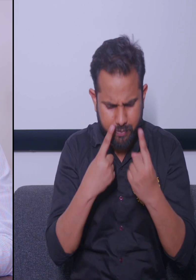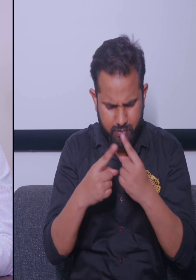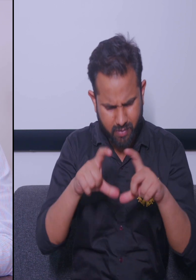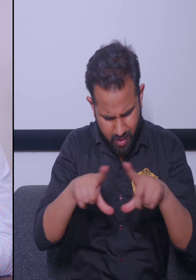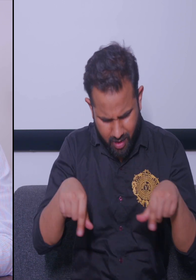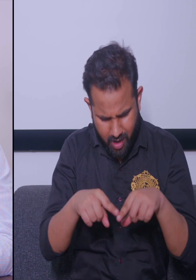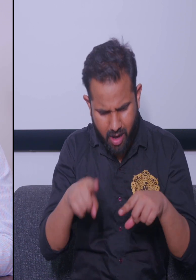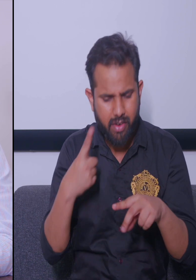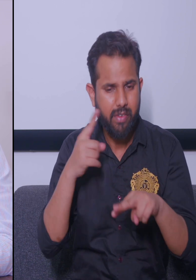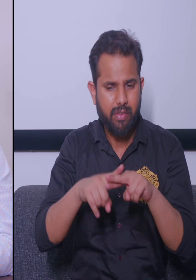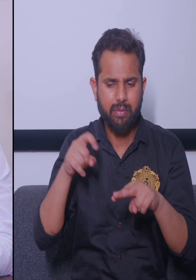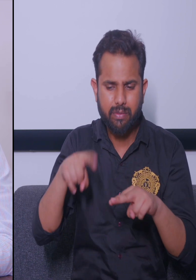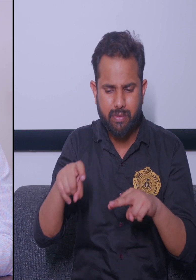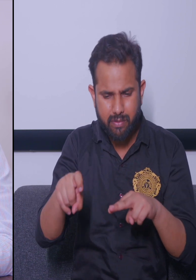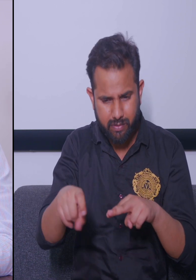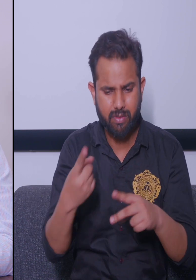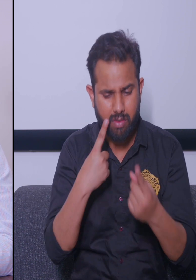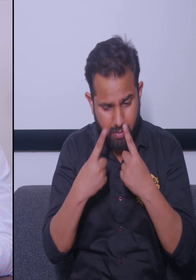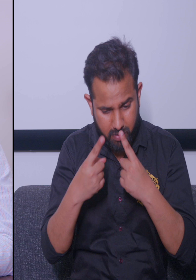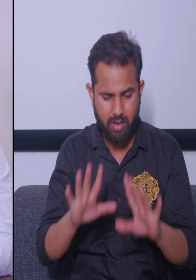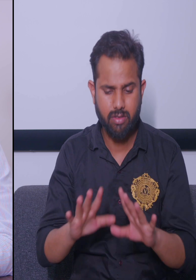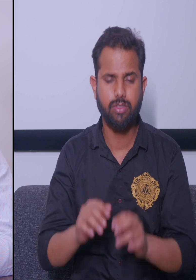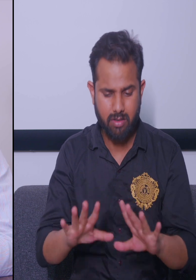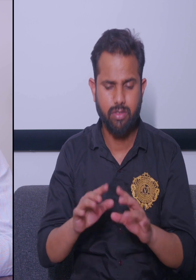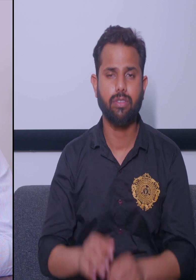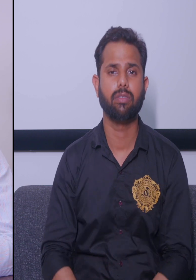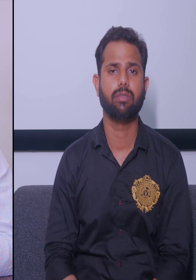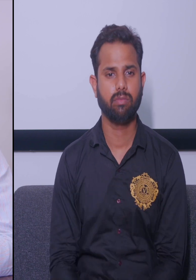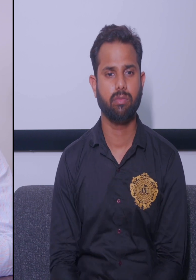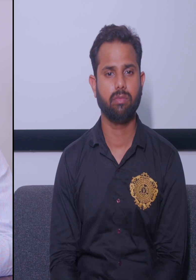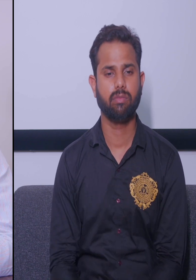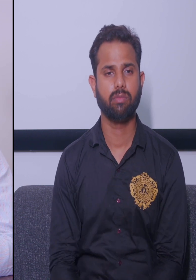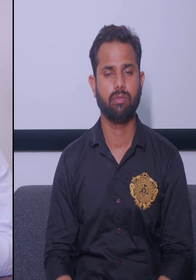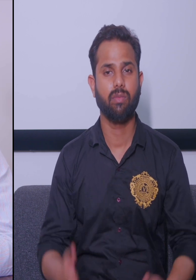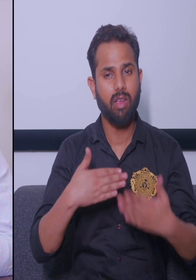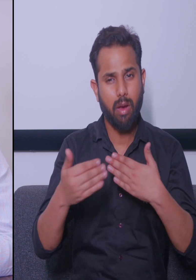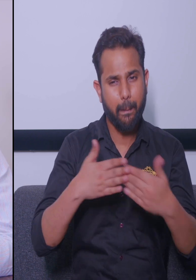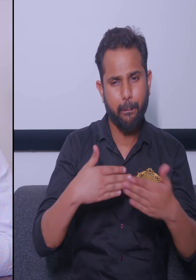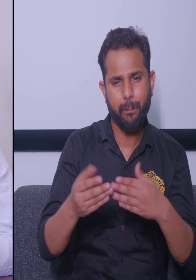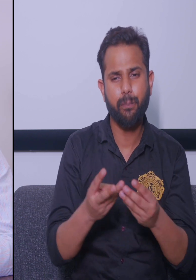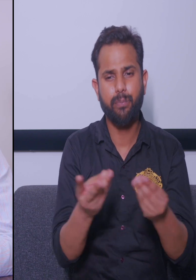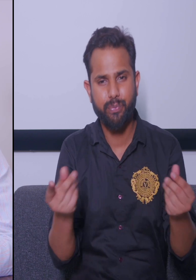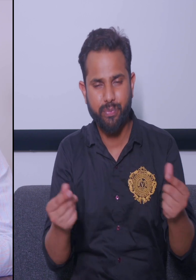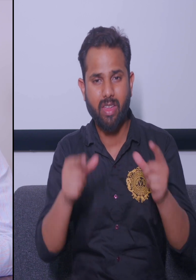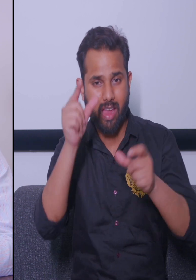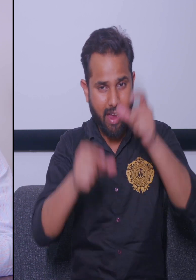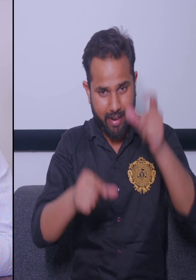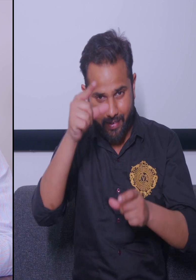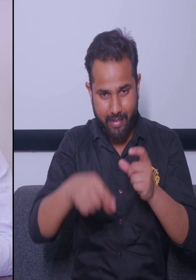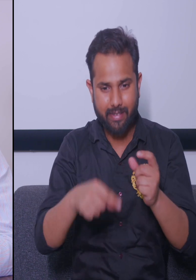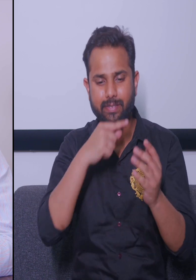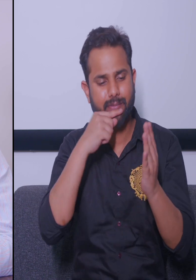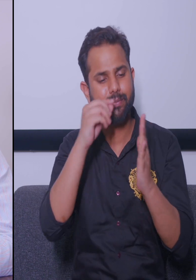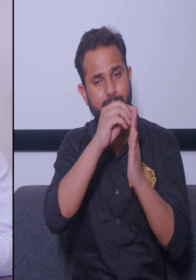है। इसमें हम एच पाइलोरी का इन्फेक्शन भी देख सकते हैं। ज़्यादातर पेशेंट्स में पेप्टिक अल्सर डिजीज़ ट्रीटमेंट को अच्छा रिस्पॉन्स